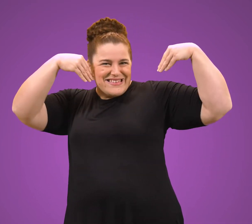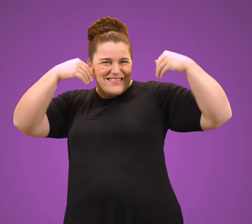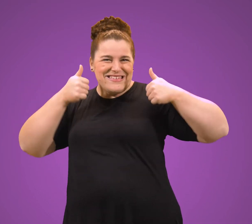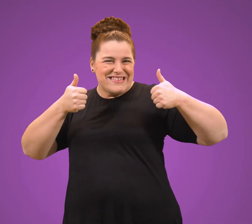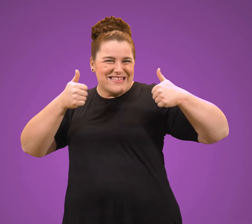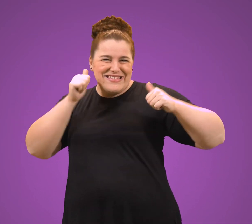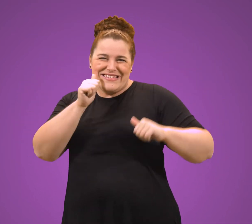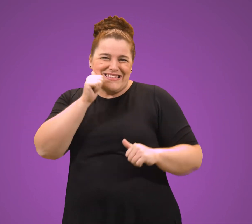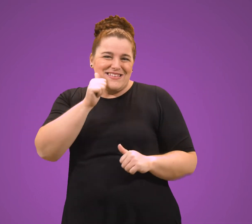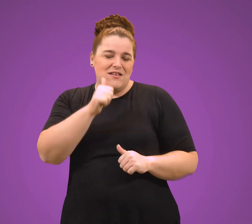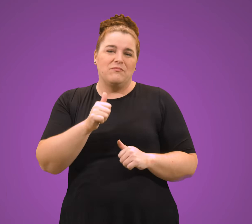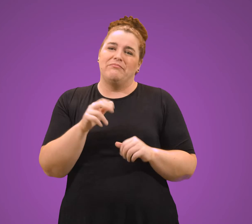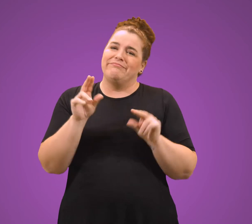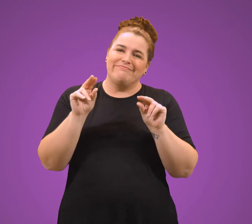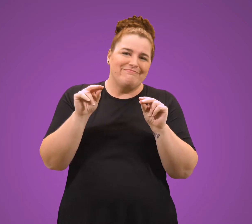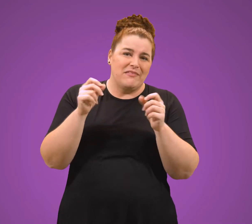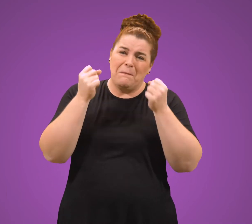événement difficile ou un épuisement professionnel.